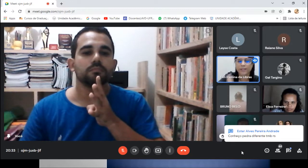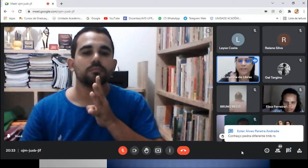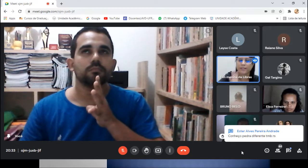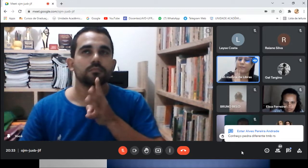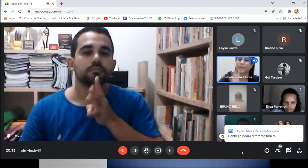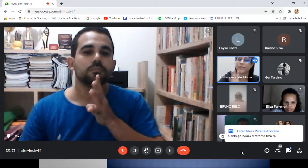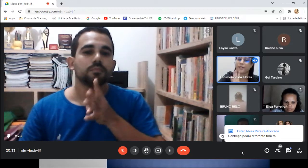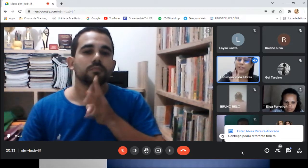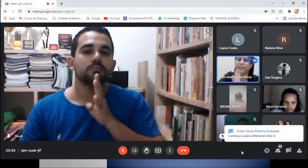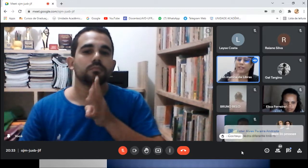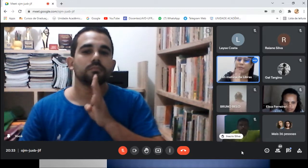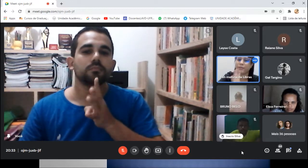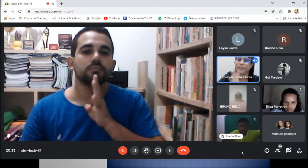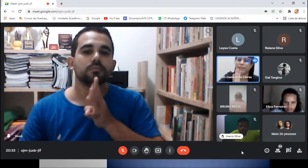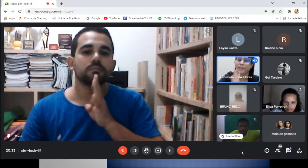essa configuração aqui, conhecer,